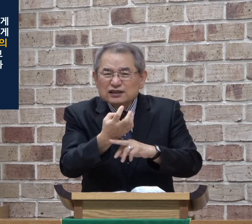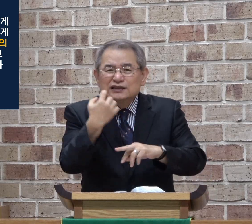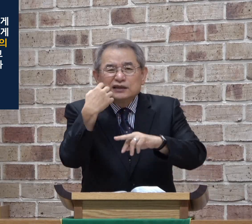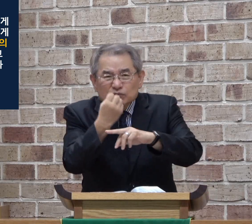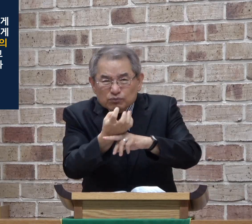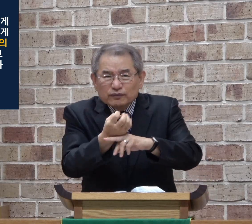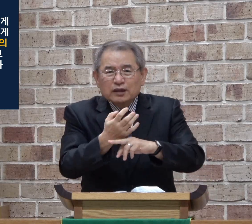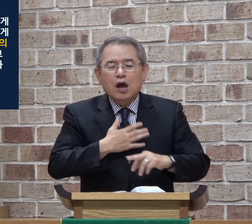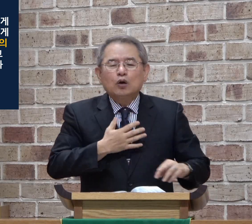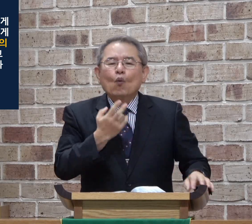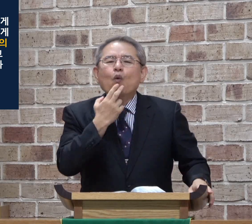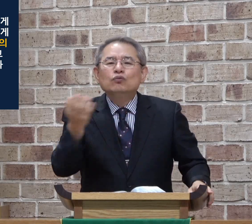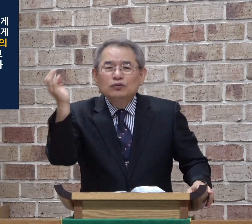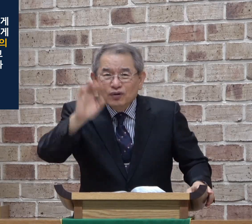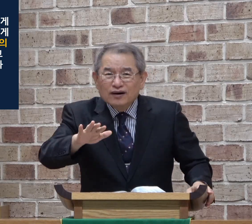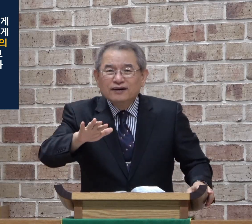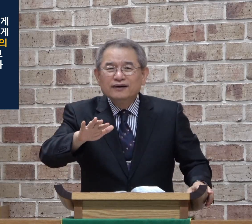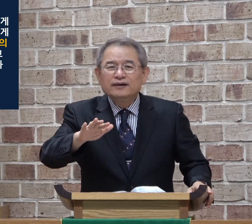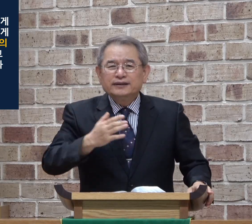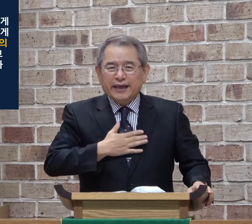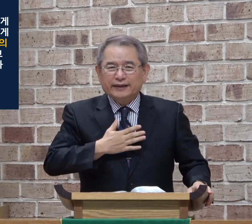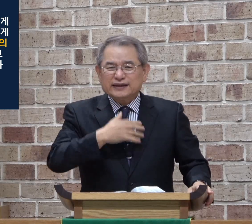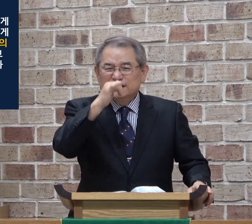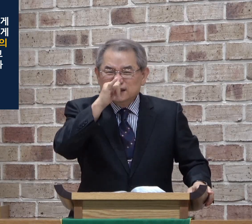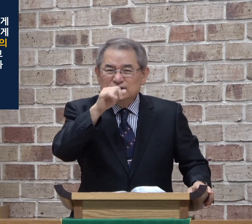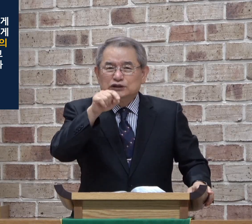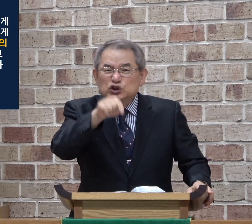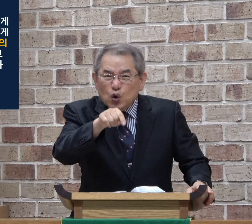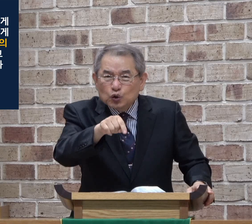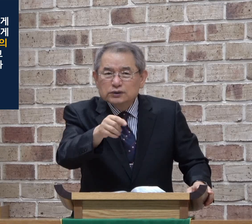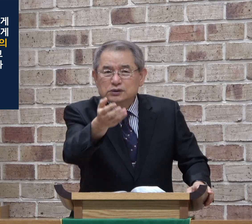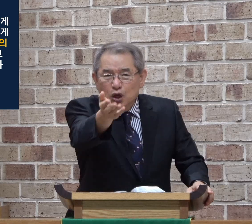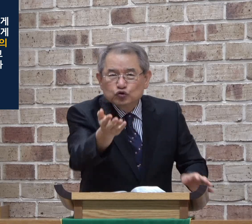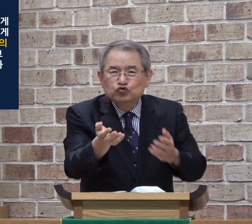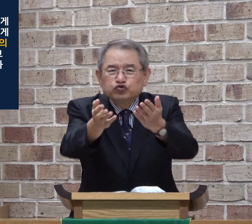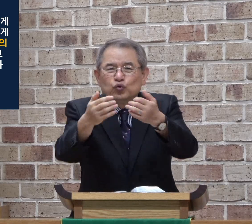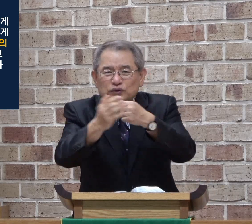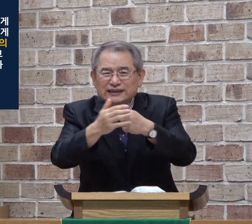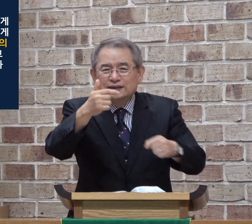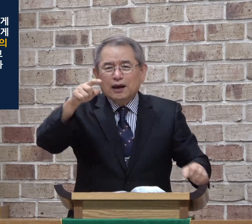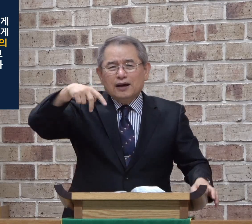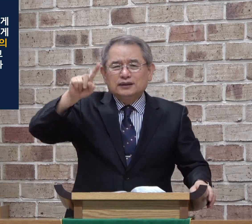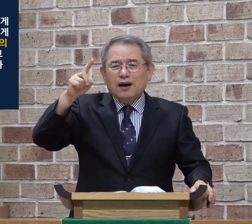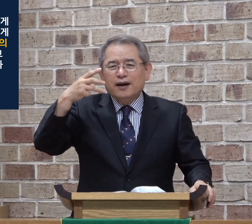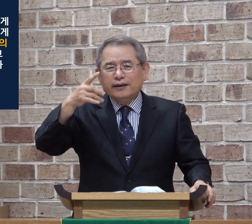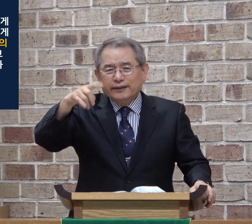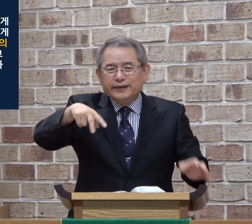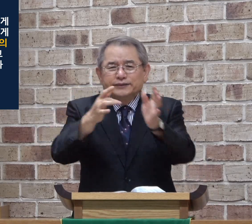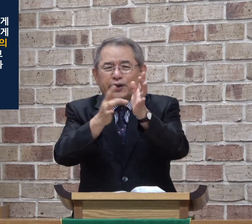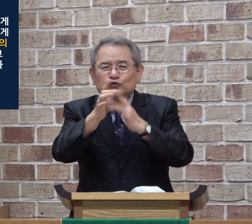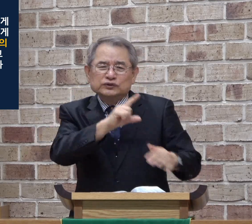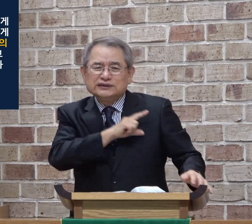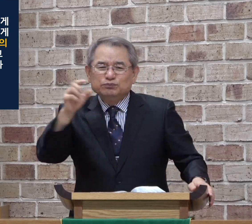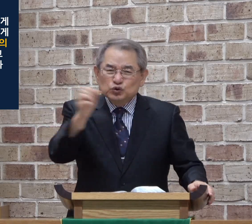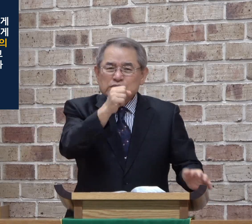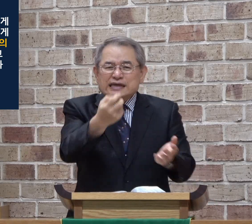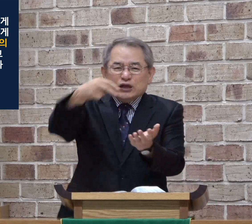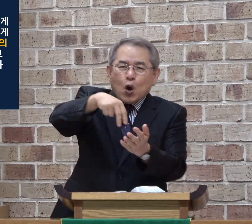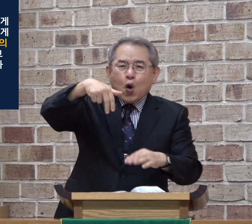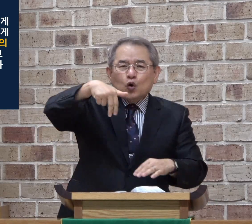사도행전 3장 6절에서 7절까지 말씀입니다. 베드로가 이르되 은과 금은 내게 없거니와 내게